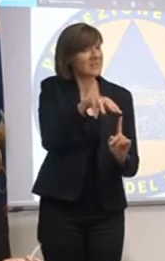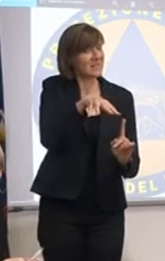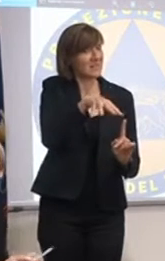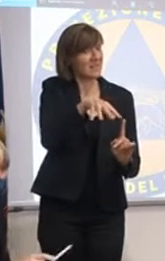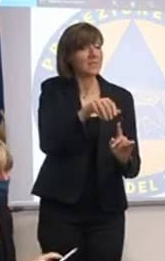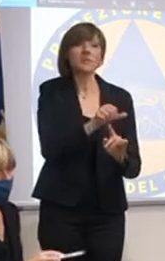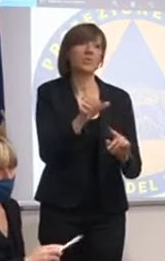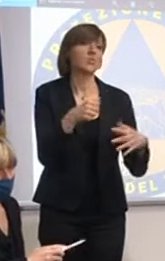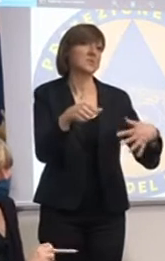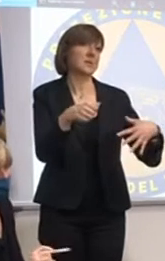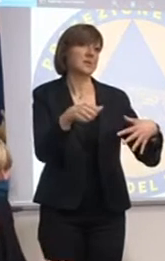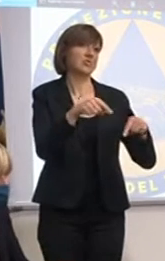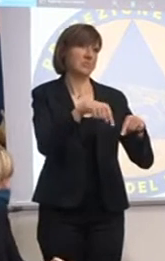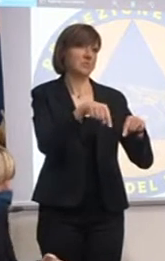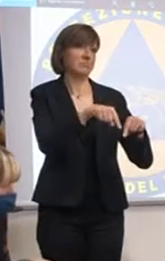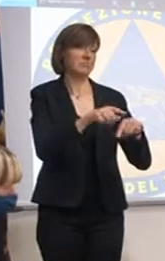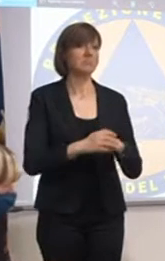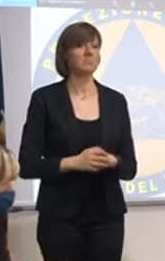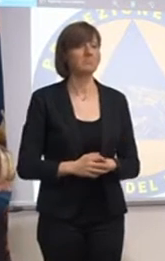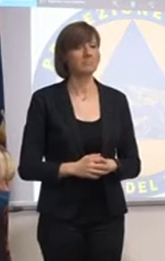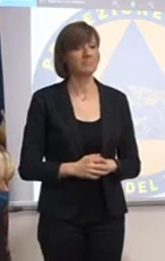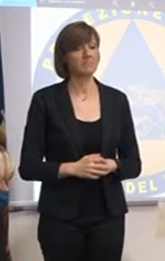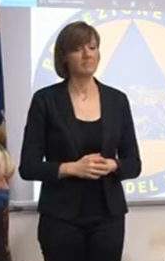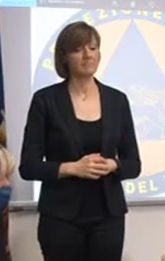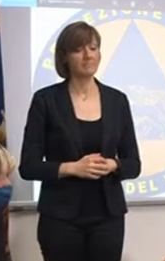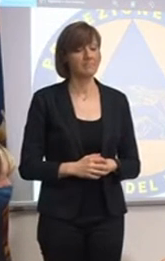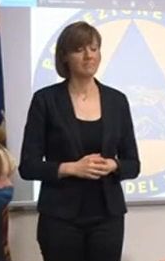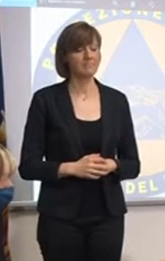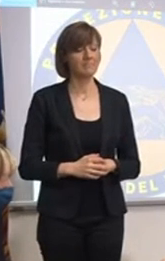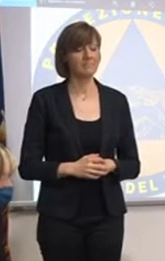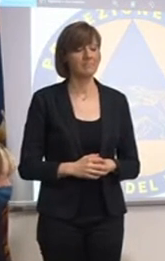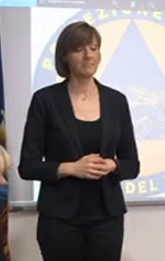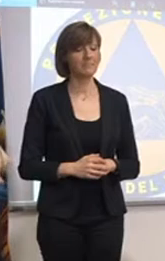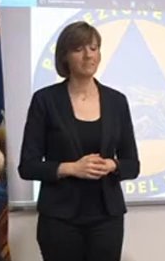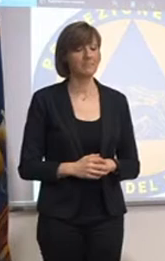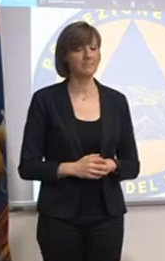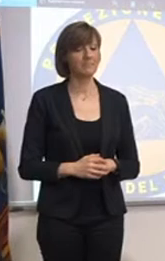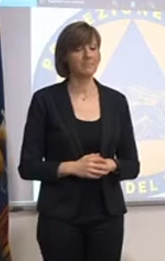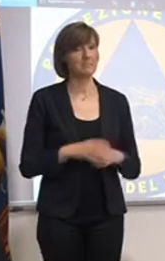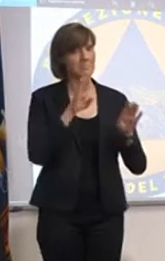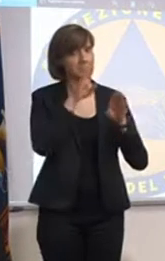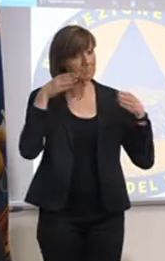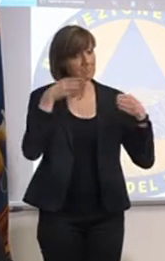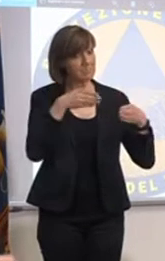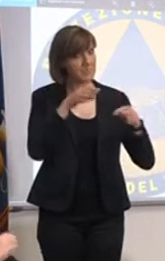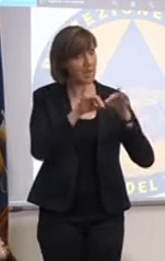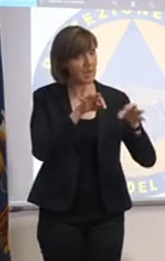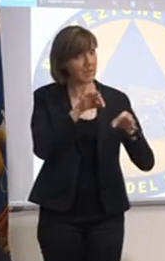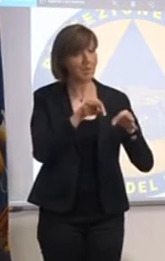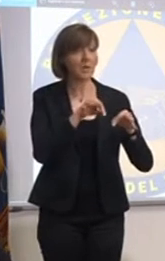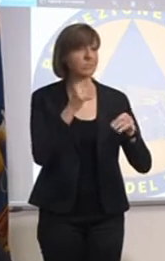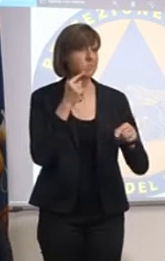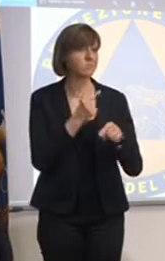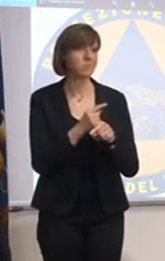in ospedale. I dimessi 3.547, 4 dimessi anche ieri, i nati sono 98. Il